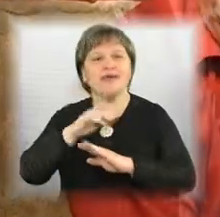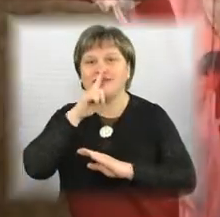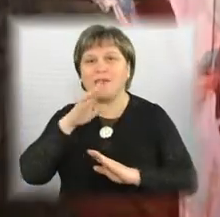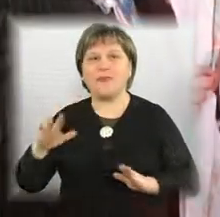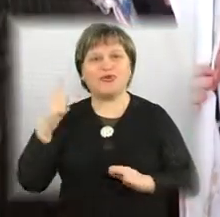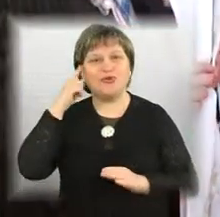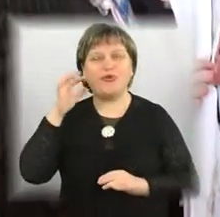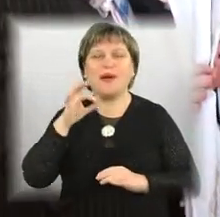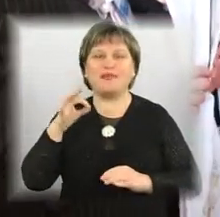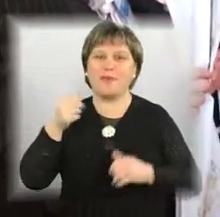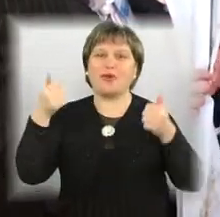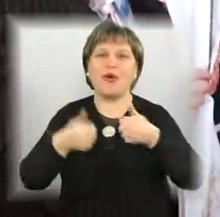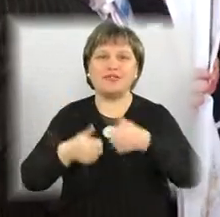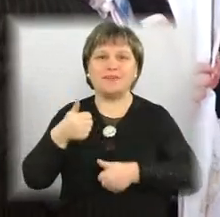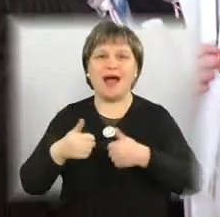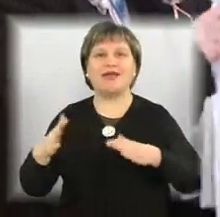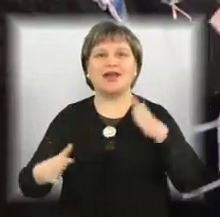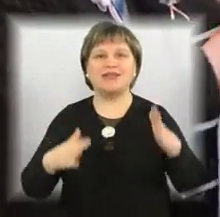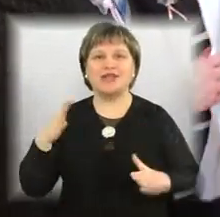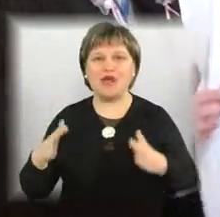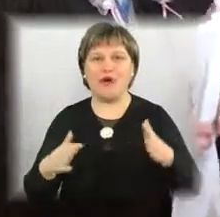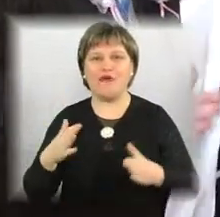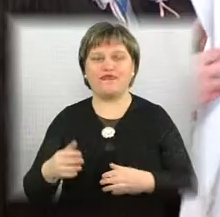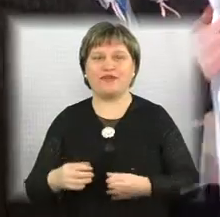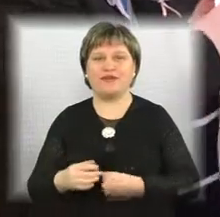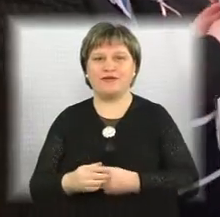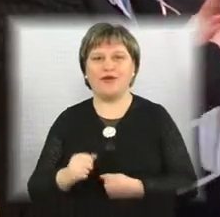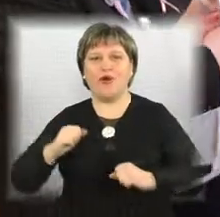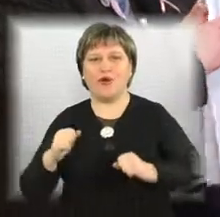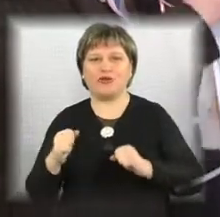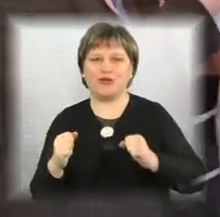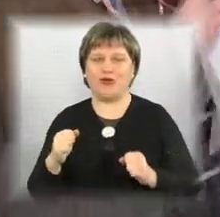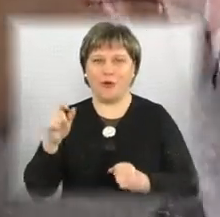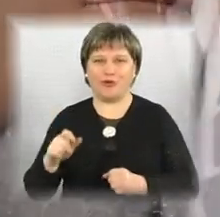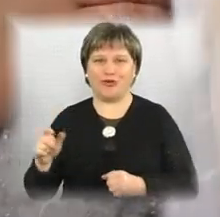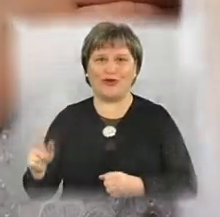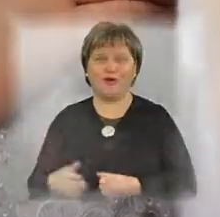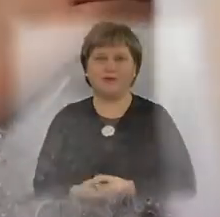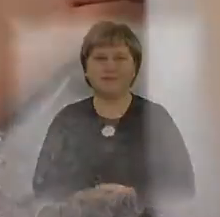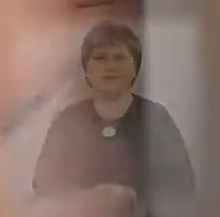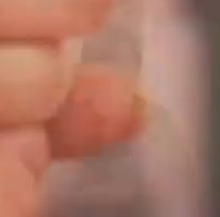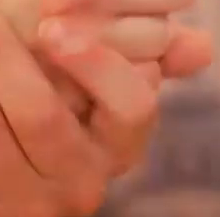і тренування, а один про другого буде думати.